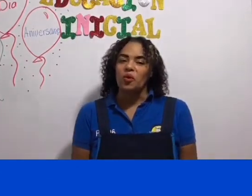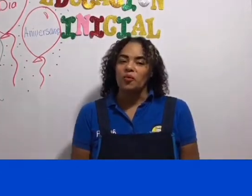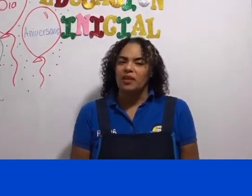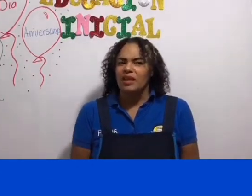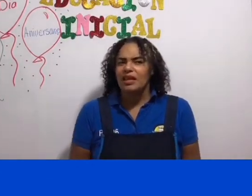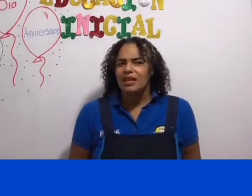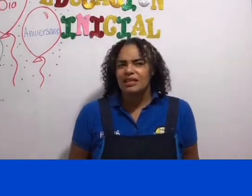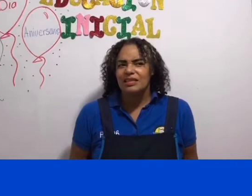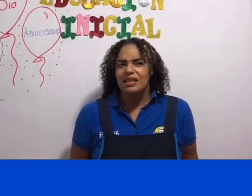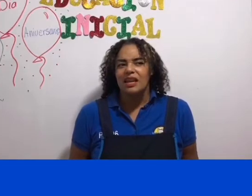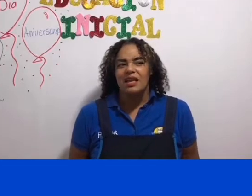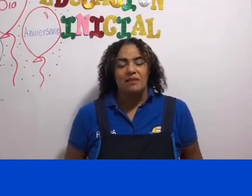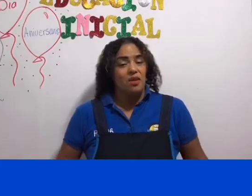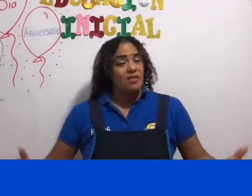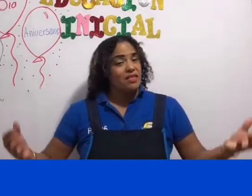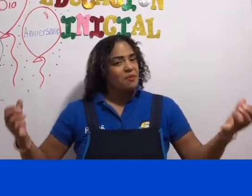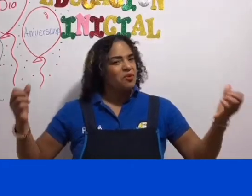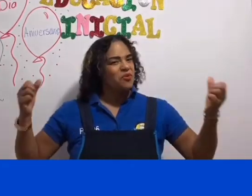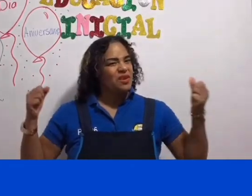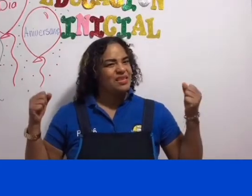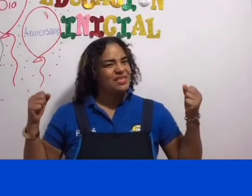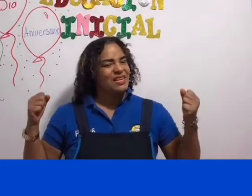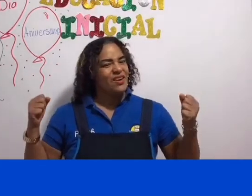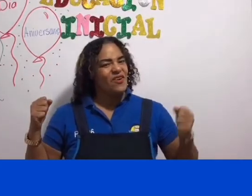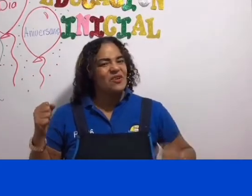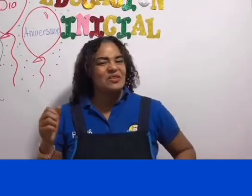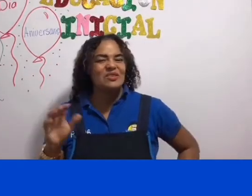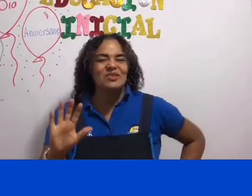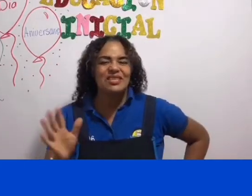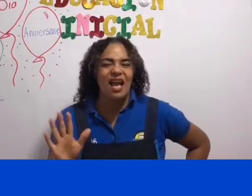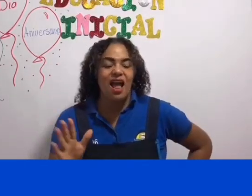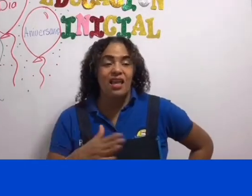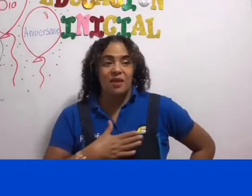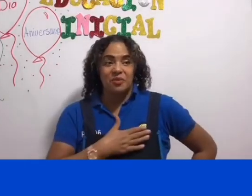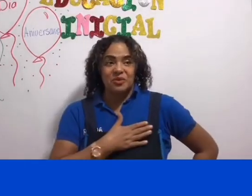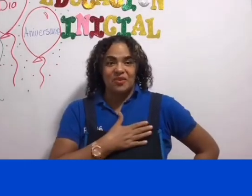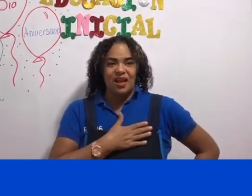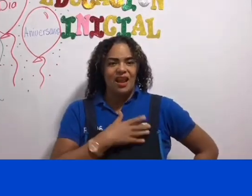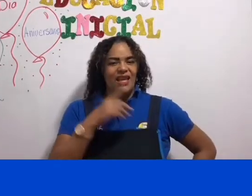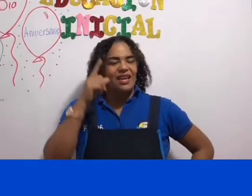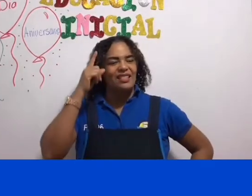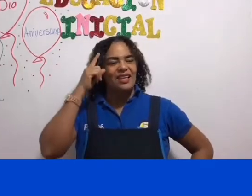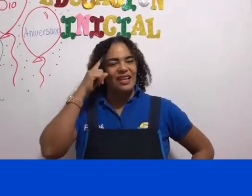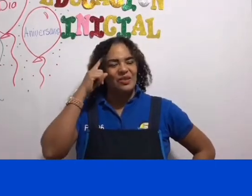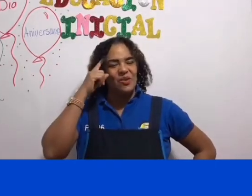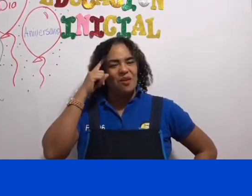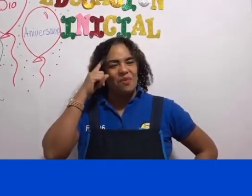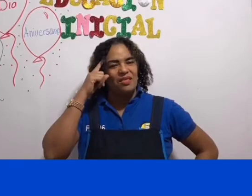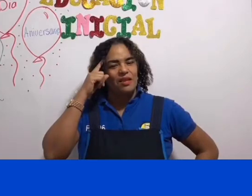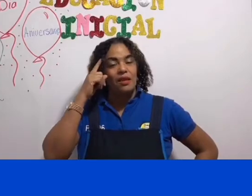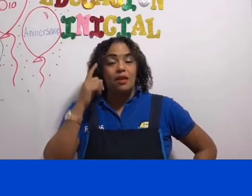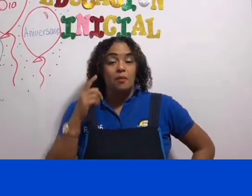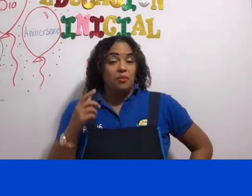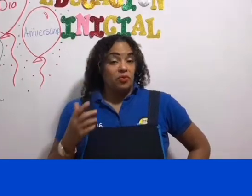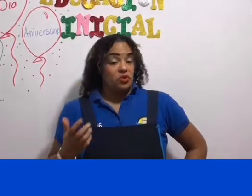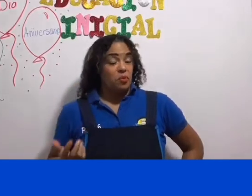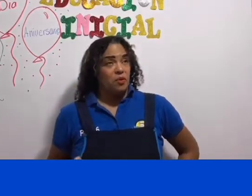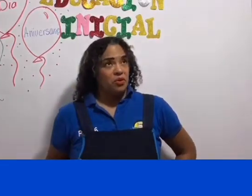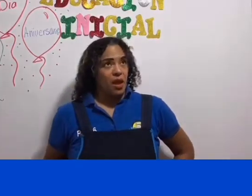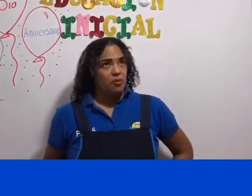¿Qué quiere decir? Lo atendemos físico, social, emocional e intelectualmente Entonces preguntamos,